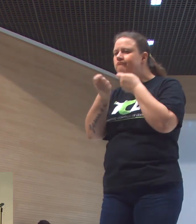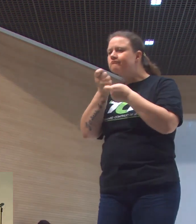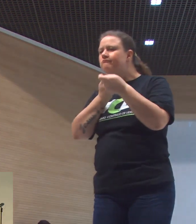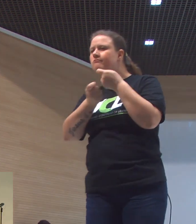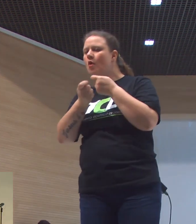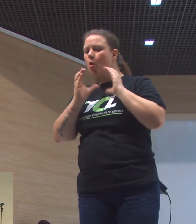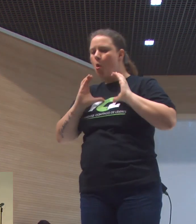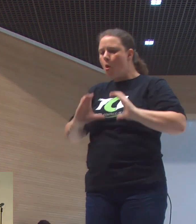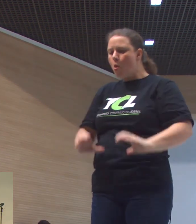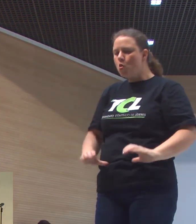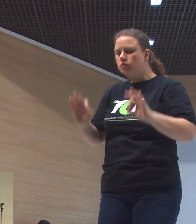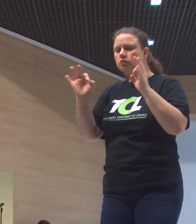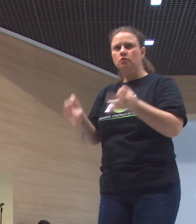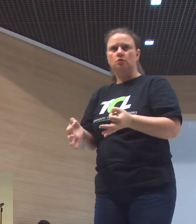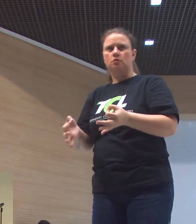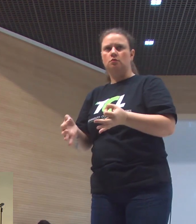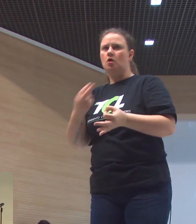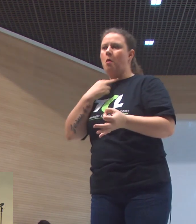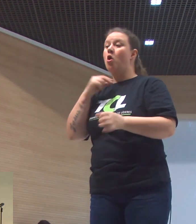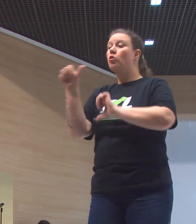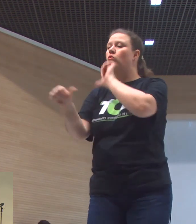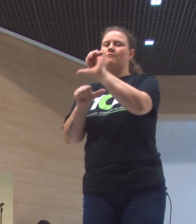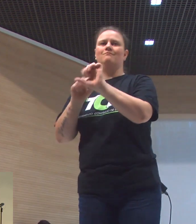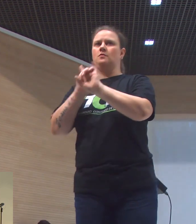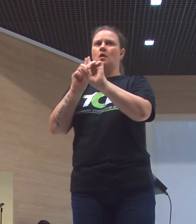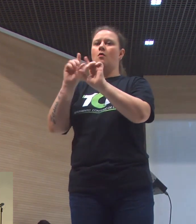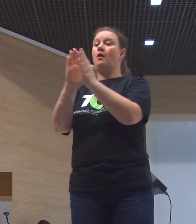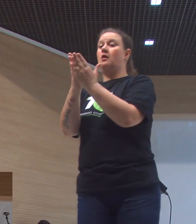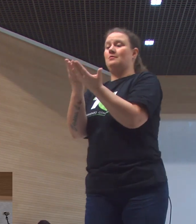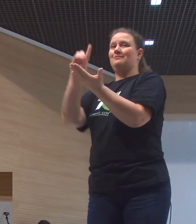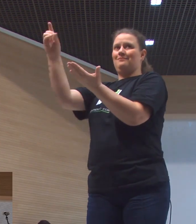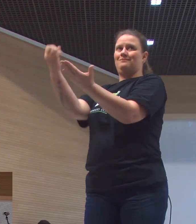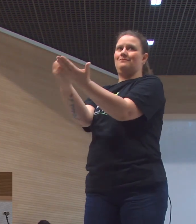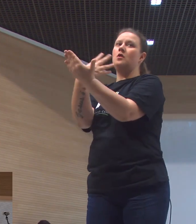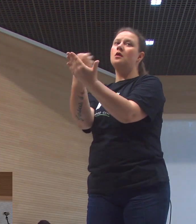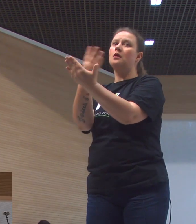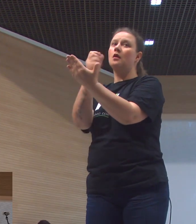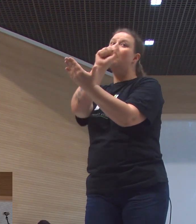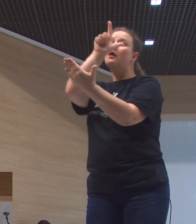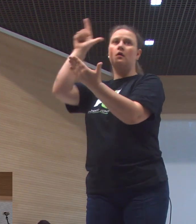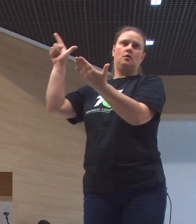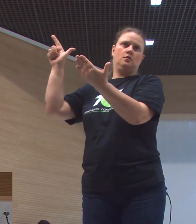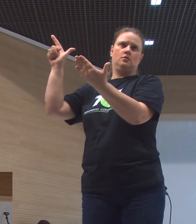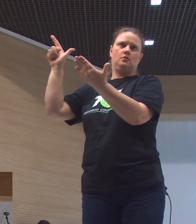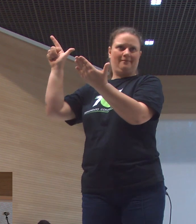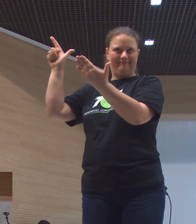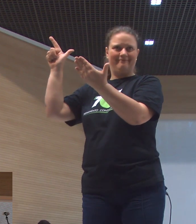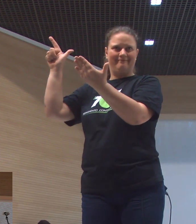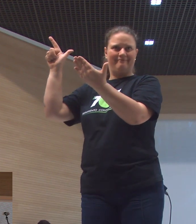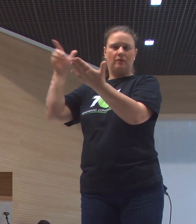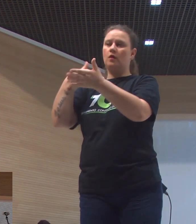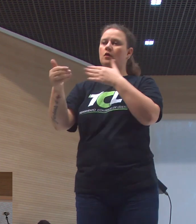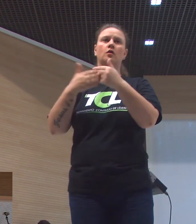que a palavra de Deus, com tanta clareza, nos indica. Mesmo que isso vá contra